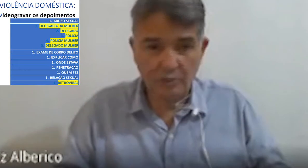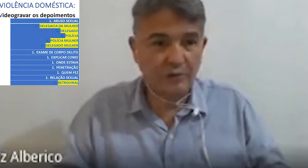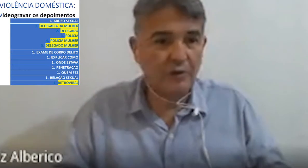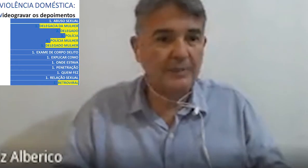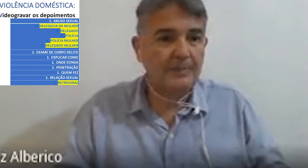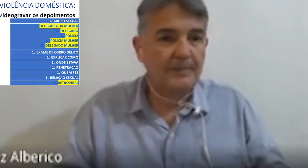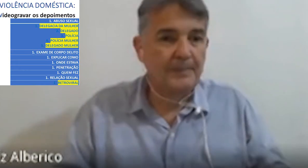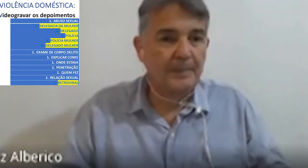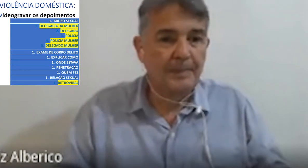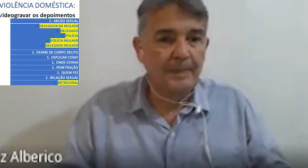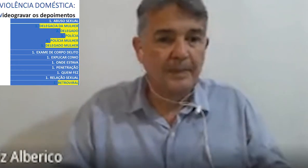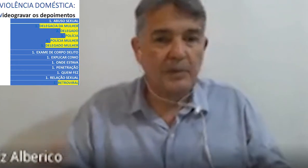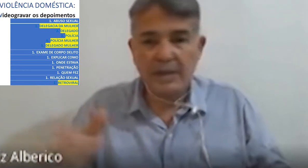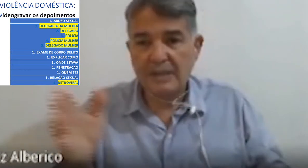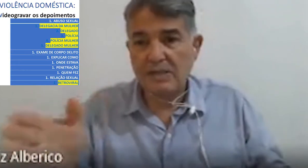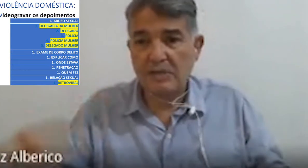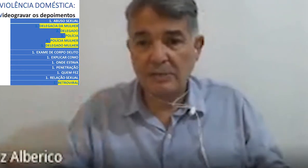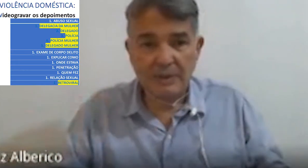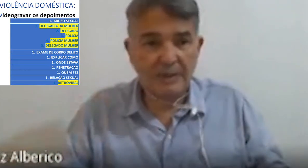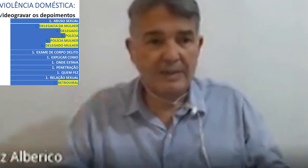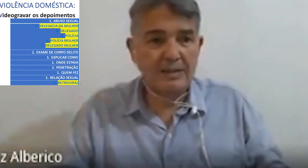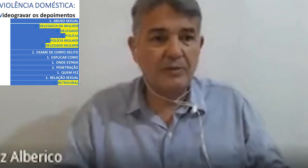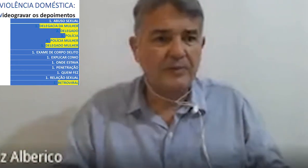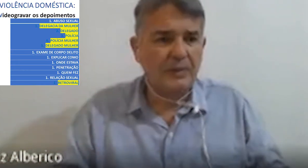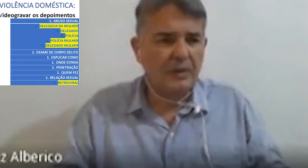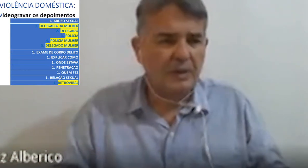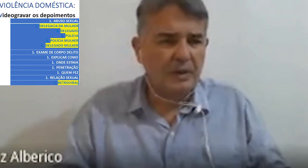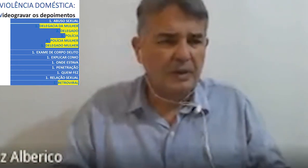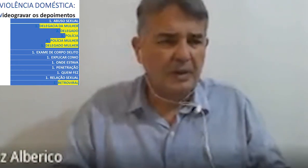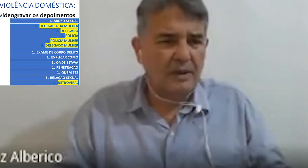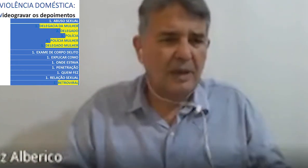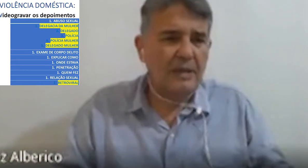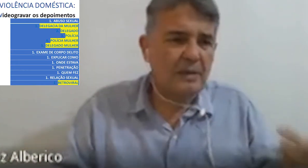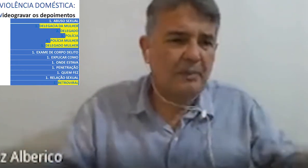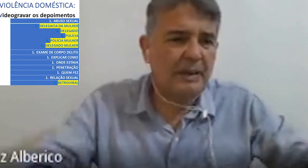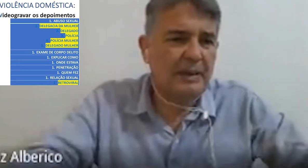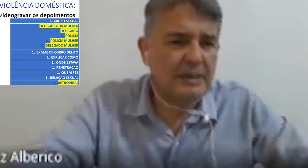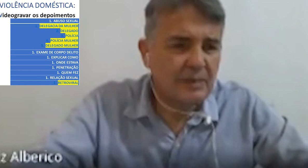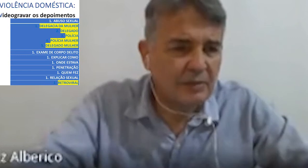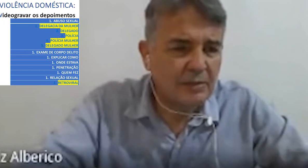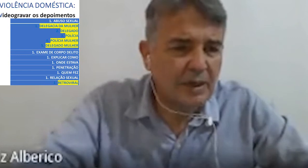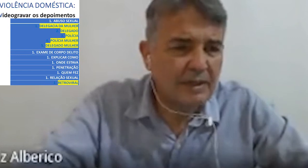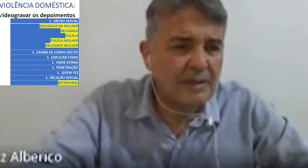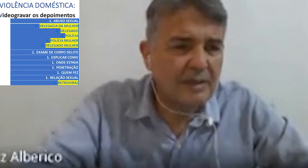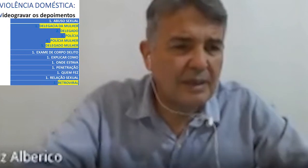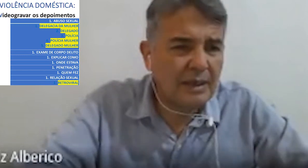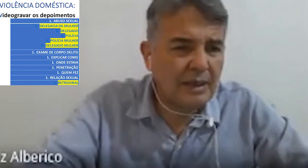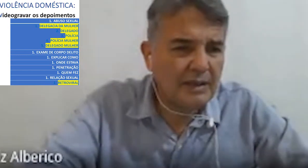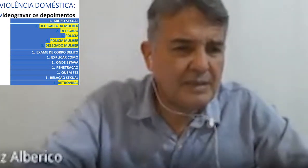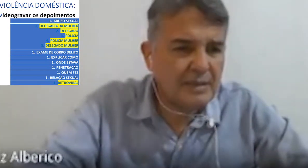foi. Então é essa a questão da penetração. E aí, penetração, vamos lá. A